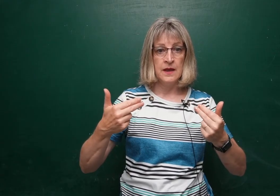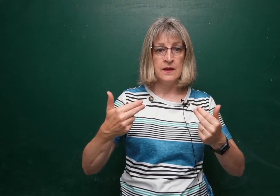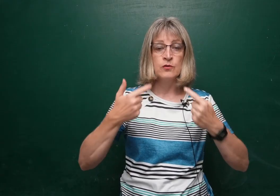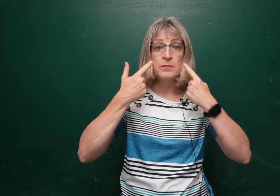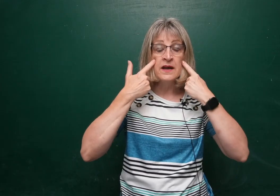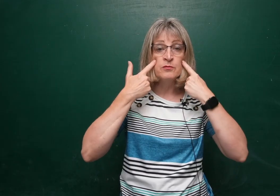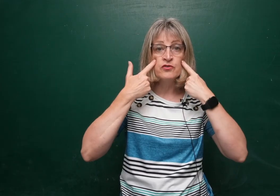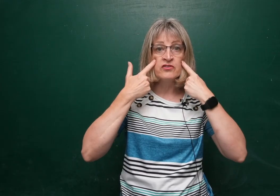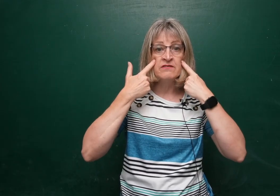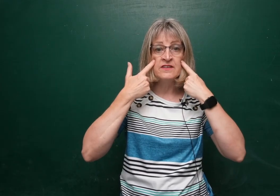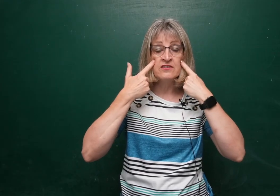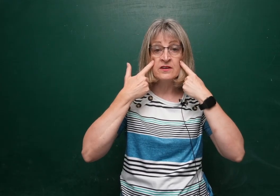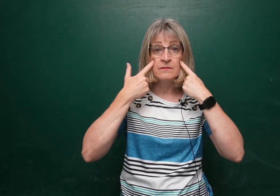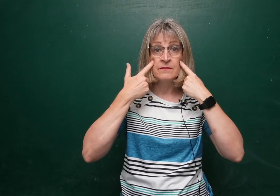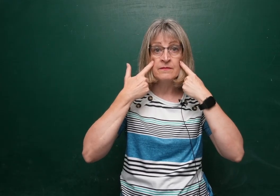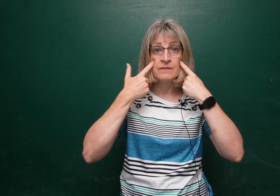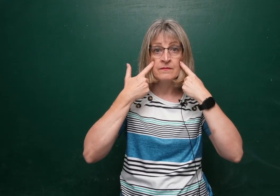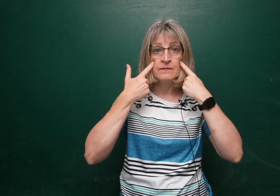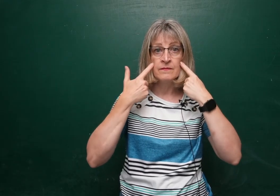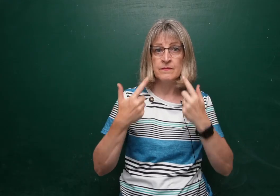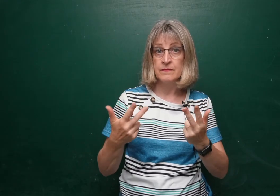Donc pareil, je peux changer le visage, hein.